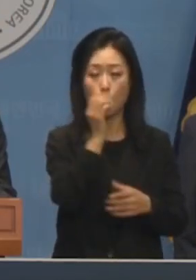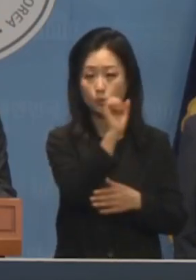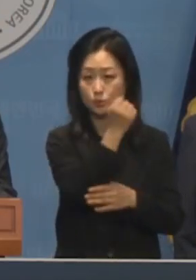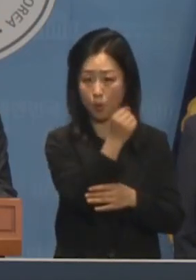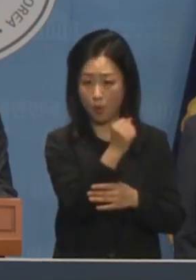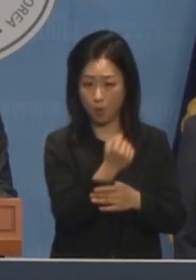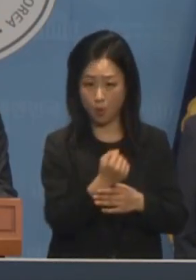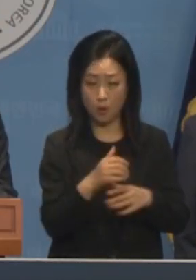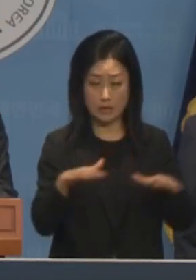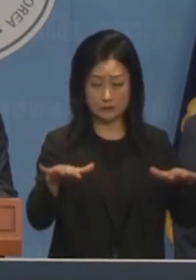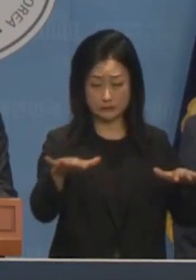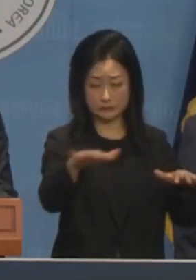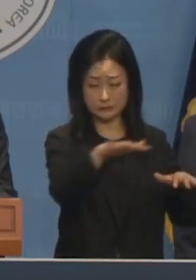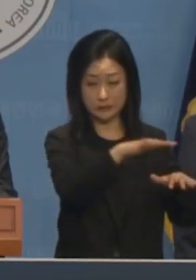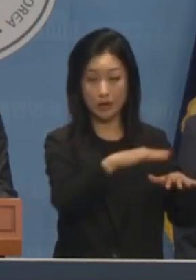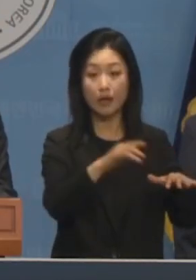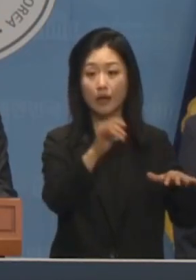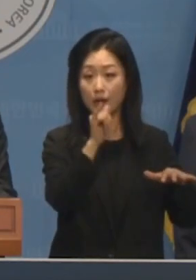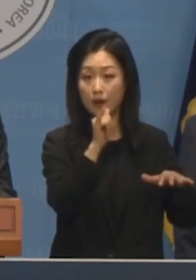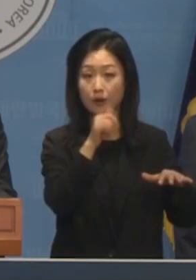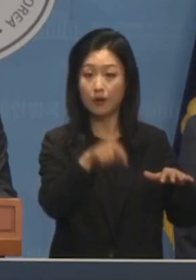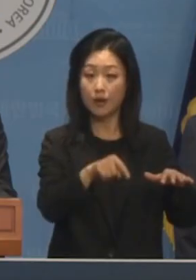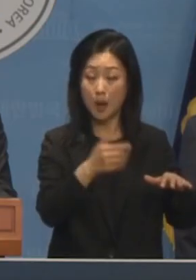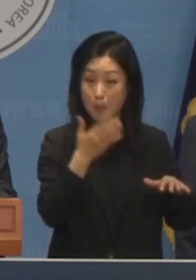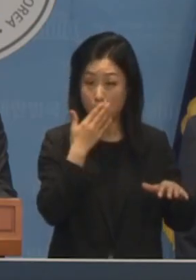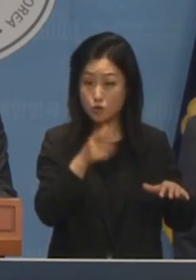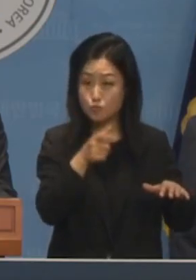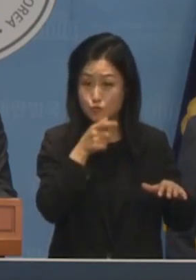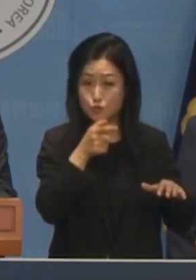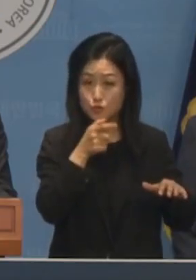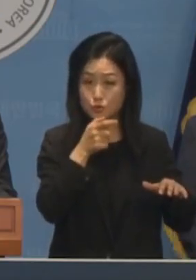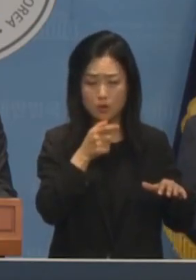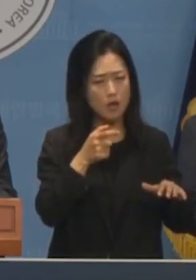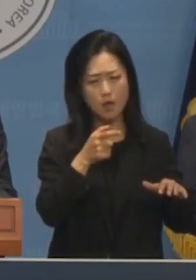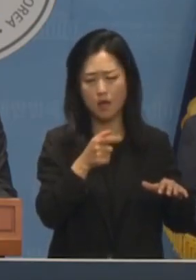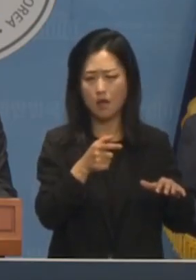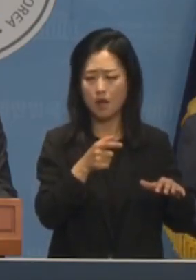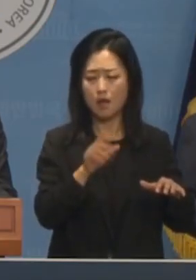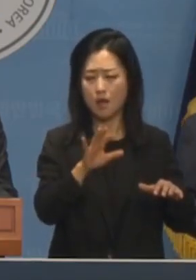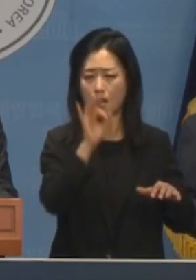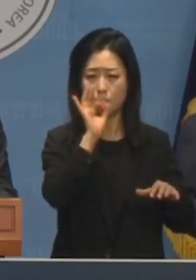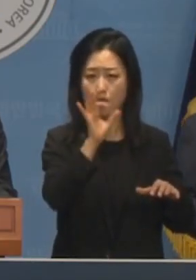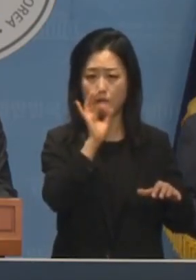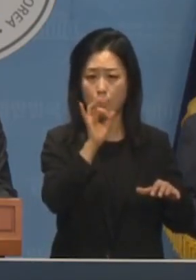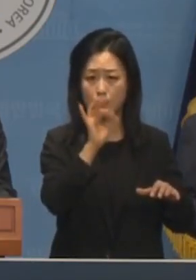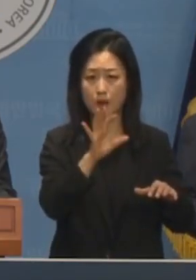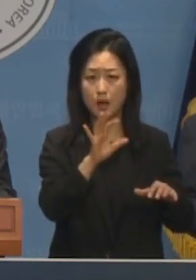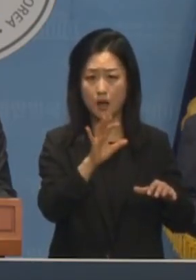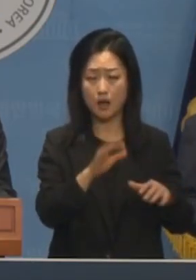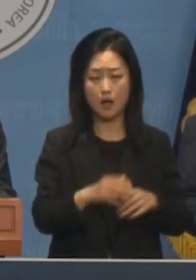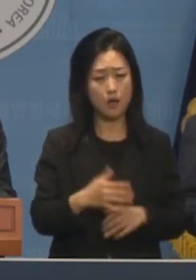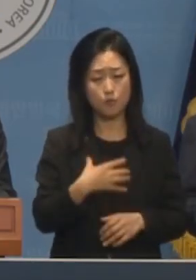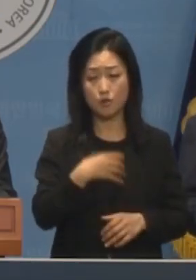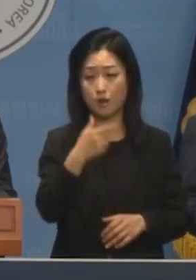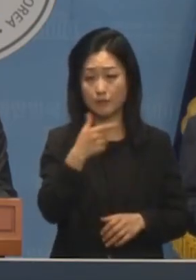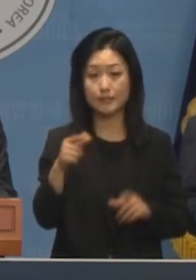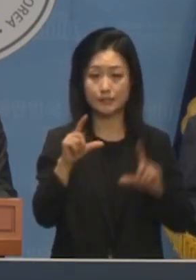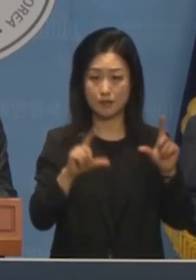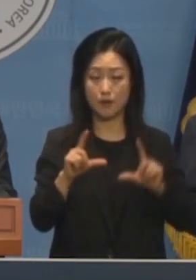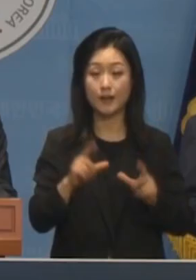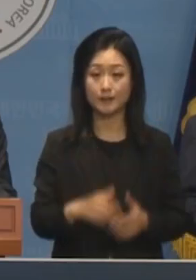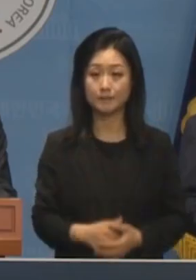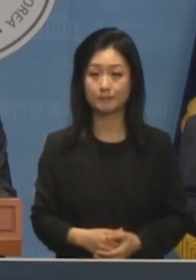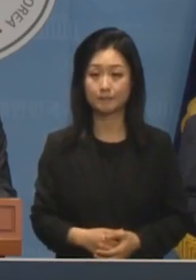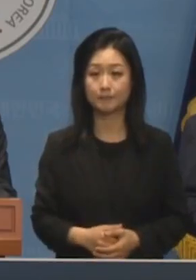하천을 뒤덮고 있었으며 이는 먹는 물의 안전에 대해 근본적으로 의문까지도 제기해야 하는